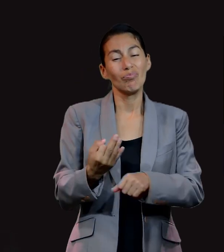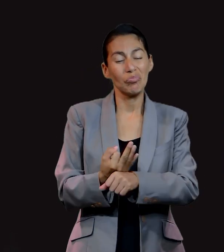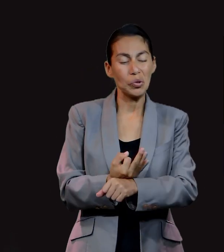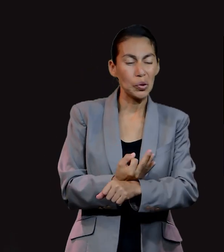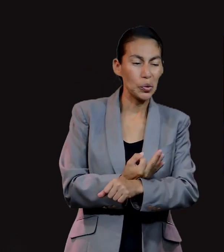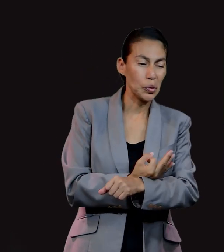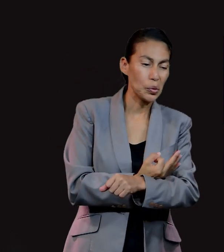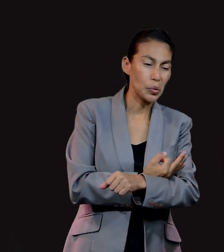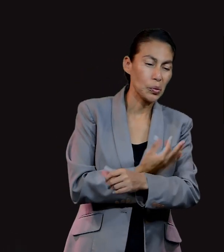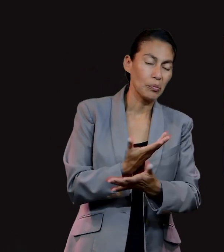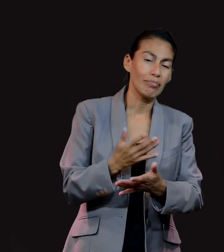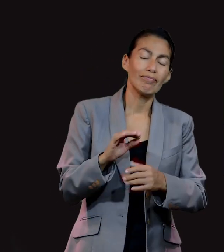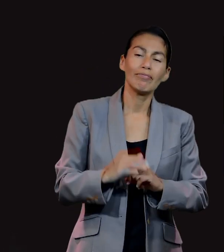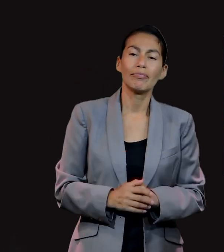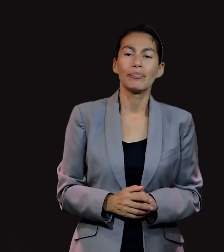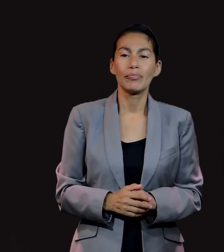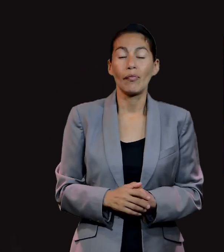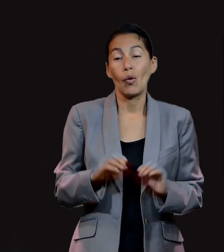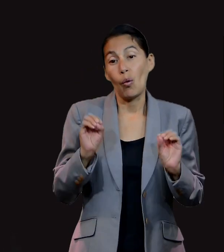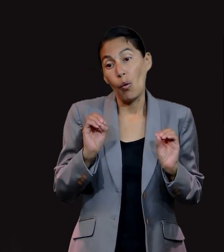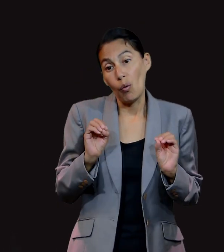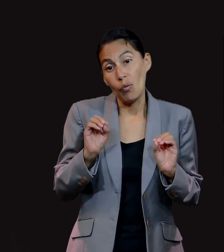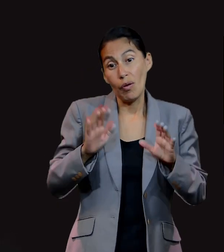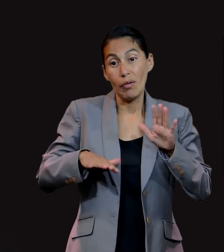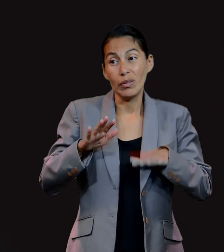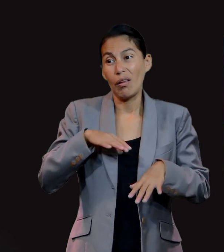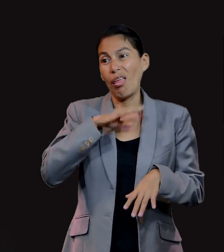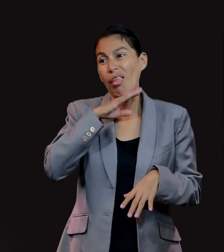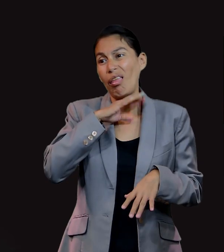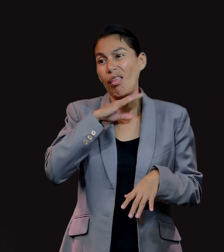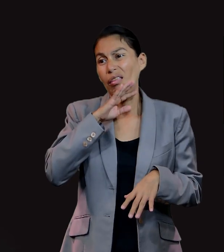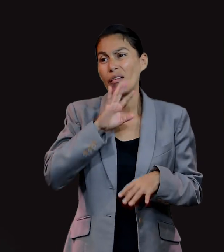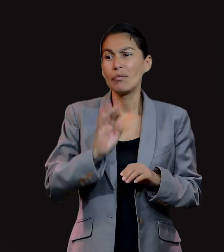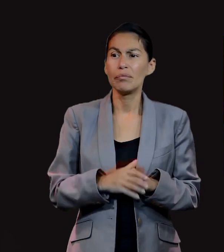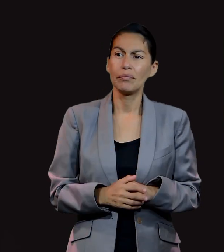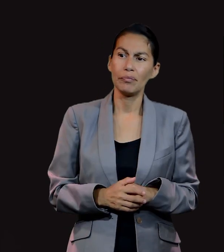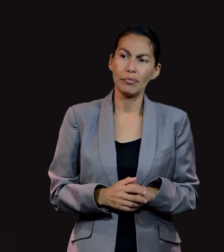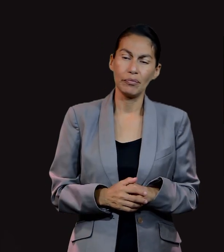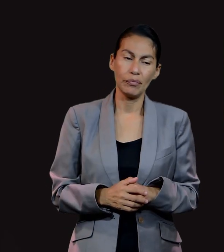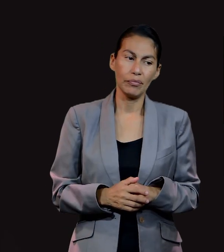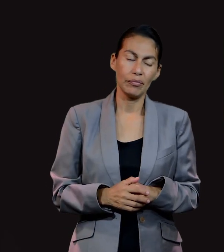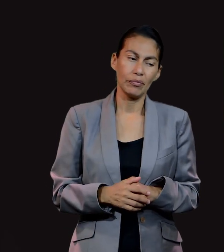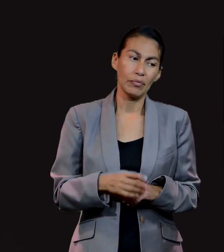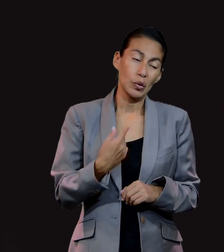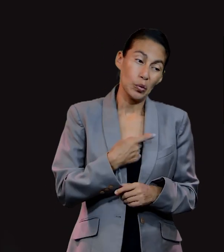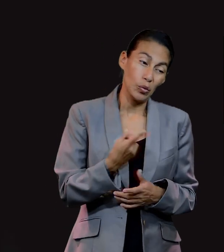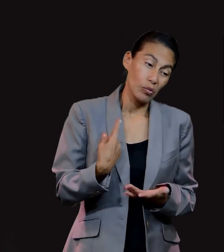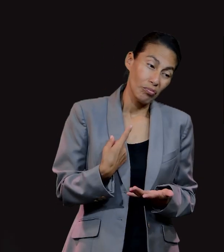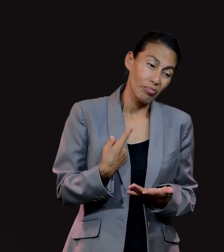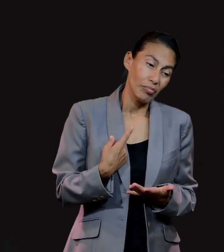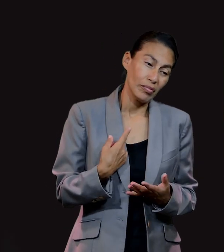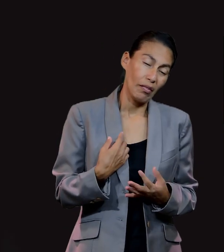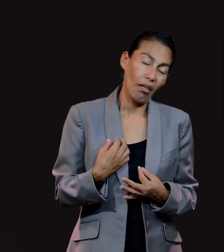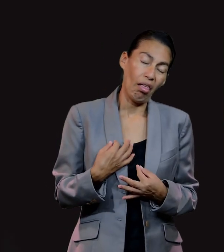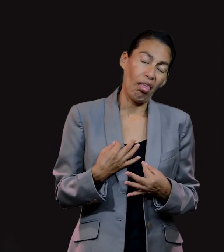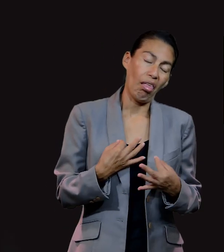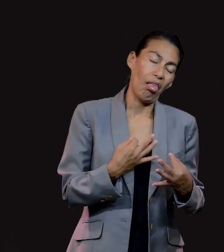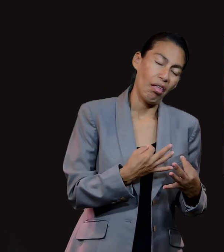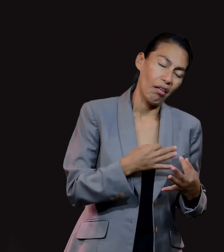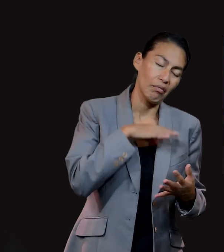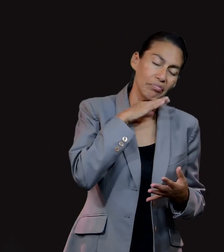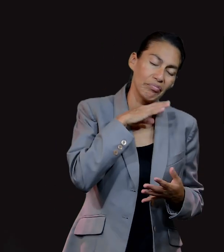quita muchísimo tiempo. Esa es una de las razones principales. O a veces puede ser un descuido en el cual uno puede